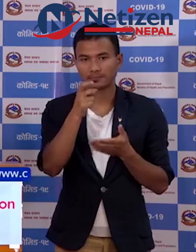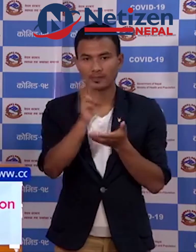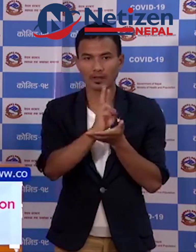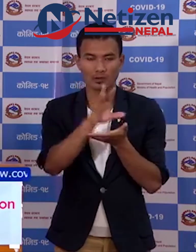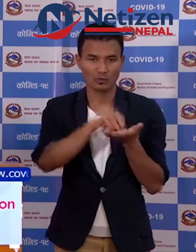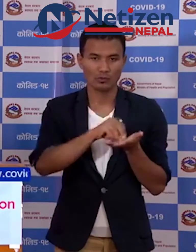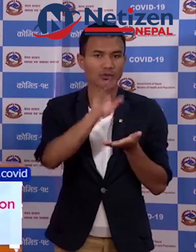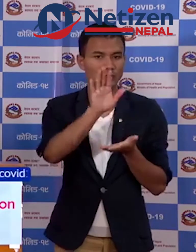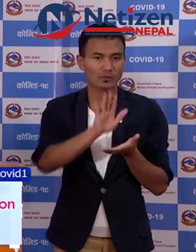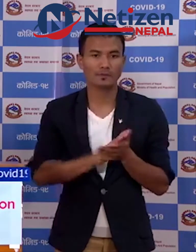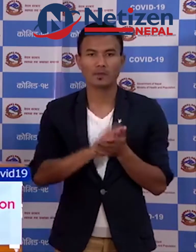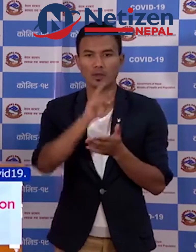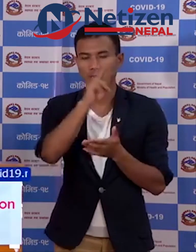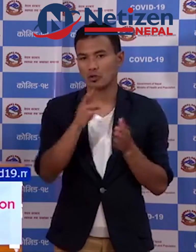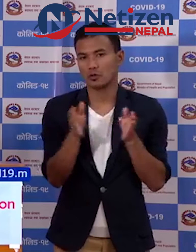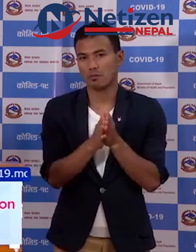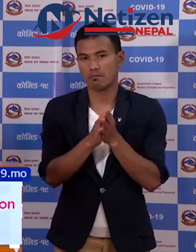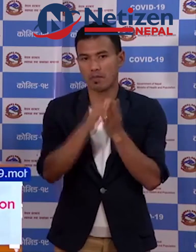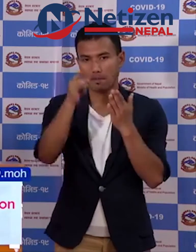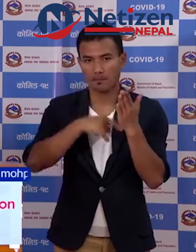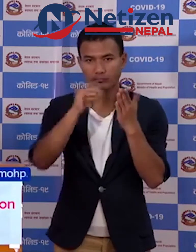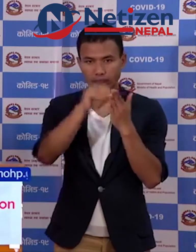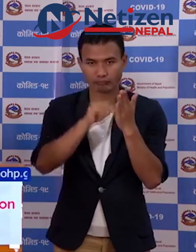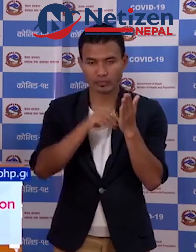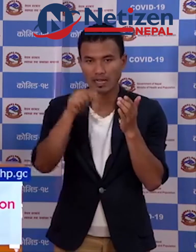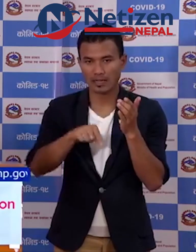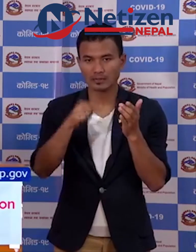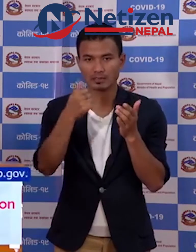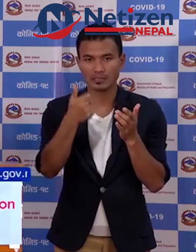रेकर्ड भएको छ र जम्मा इन्ट्री गरिएको संख्या आज